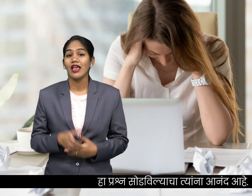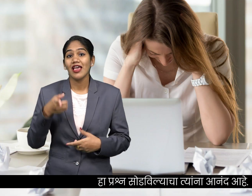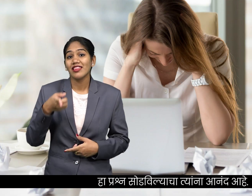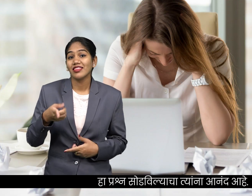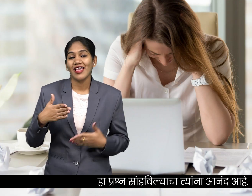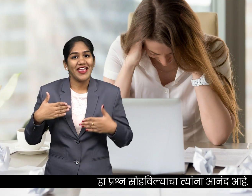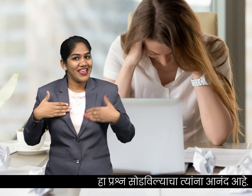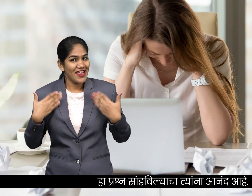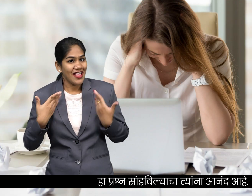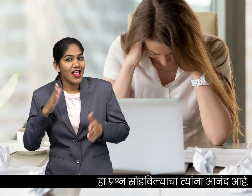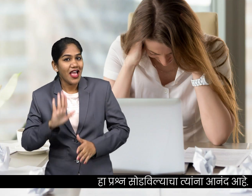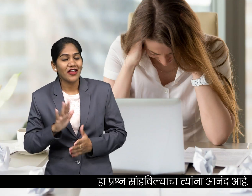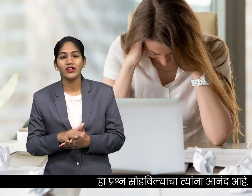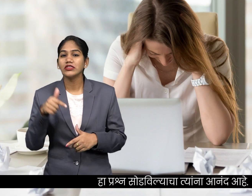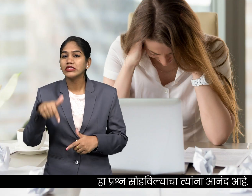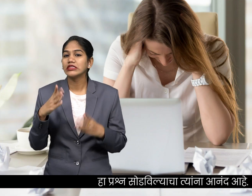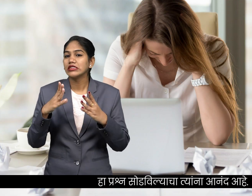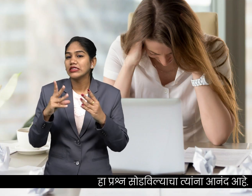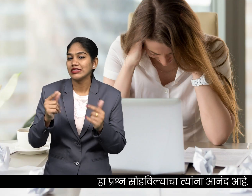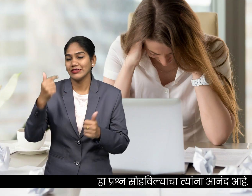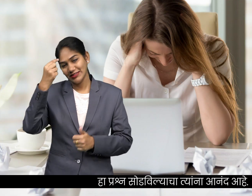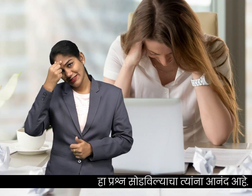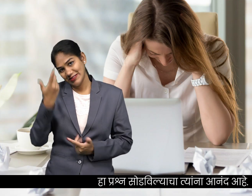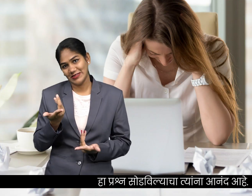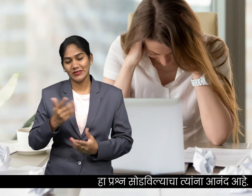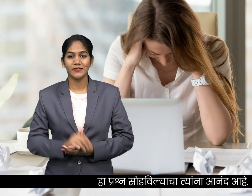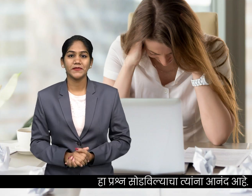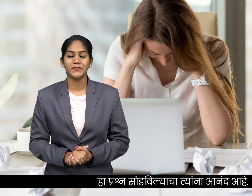हा प्रश्न सोडवल्याला त्यांना आनंद झाला आहे.